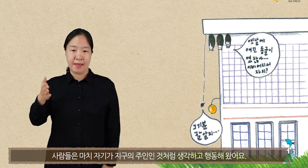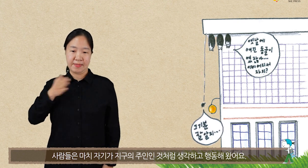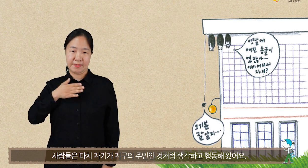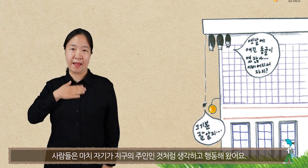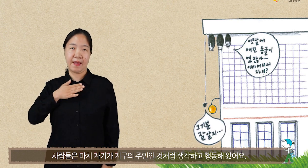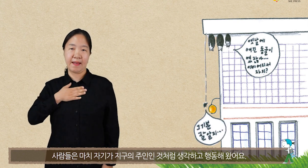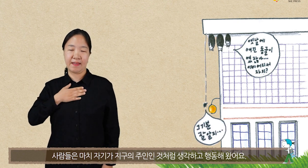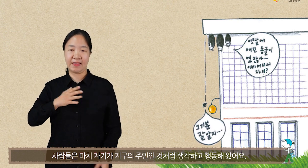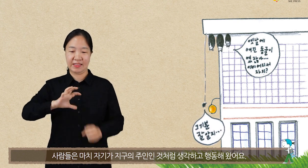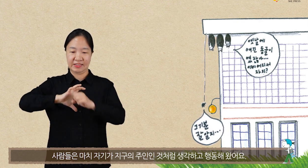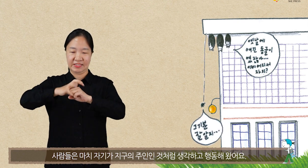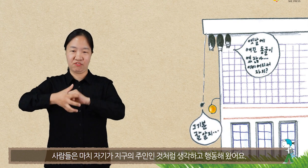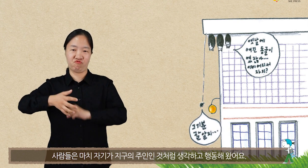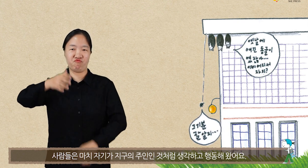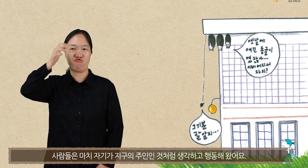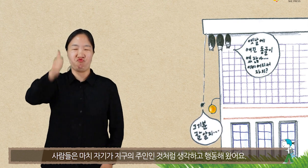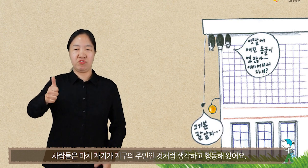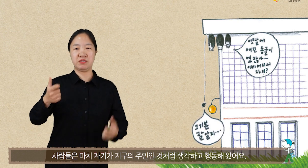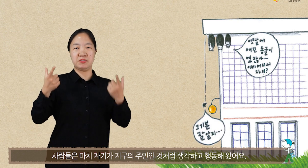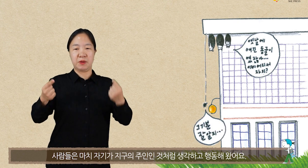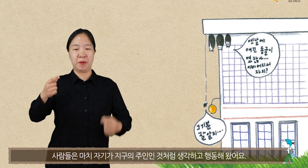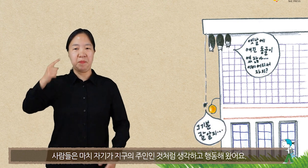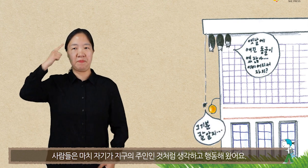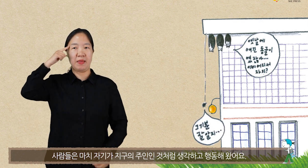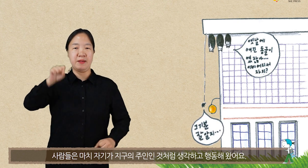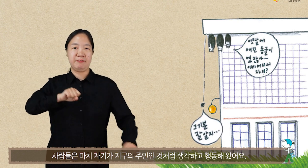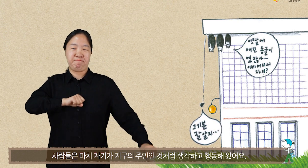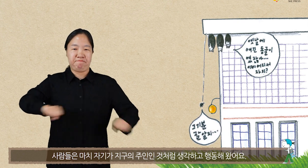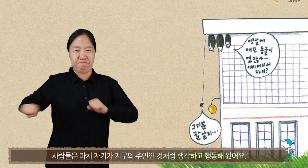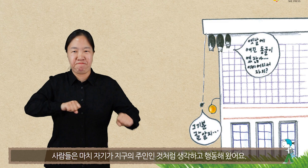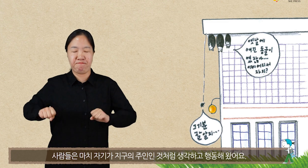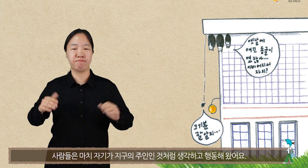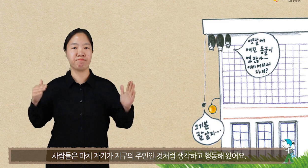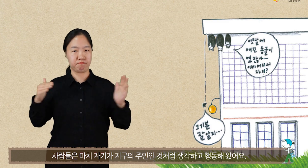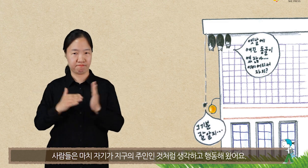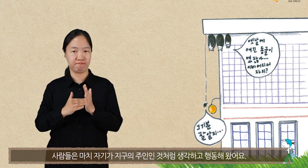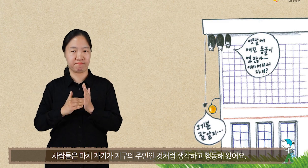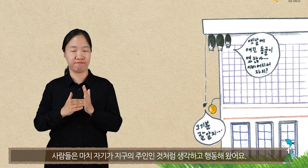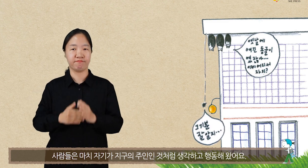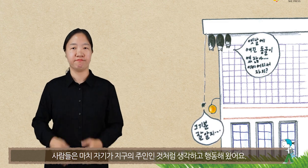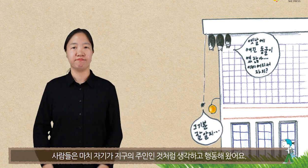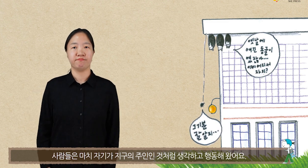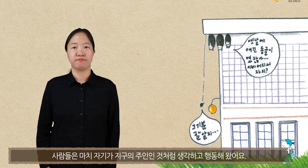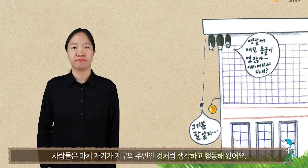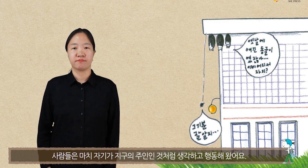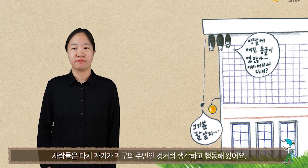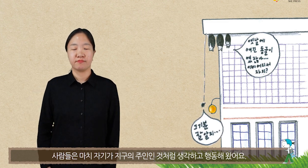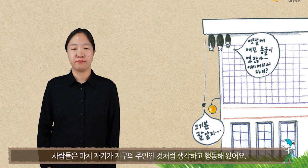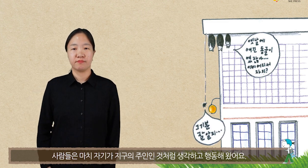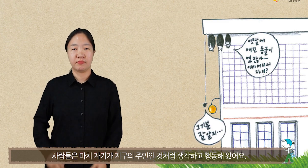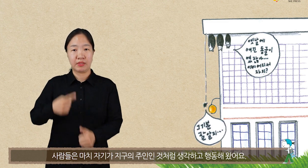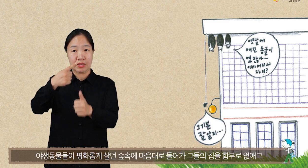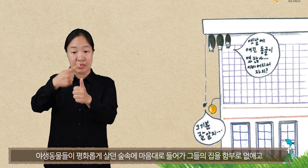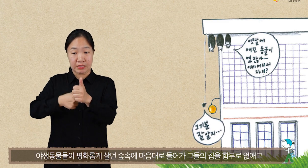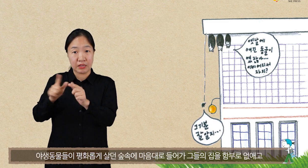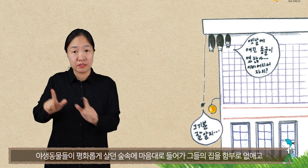사람들은 마치 자기가 지구의 주인인 것처럼 생각하고 행동해 왔어요.